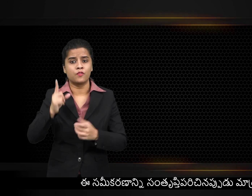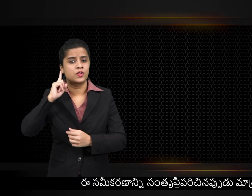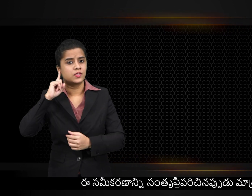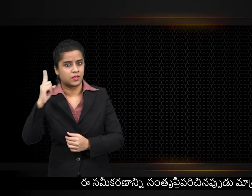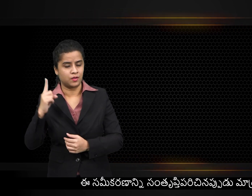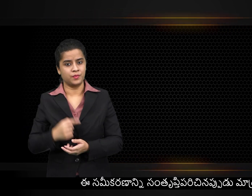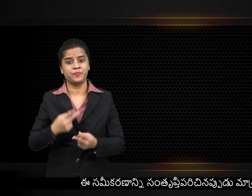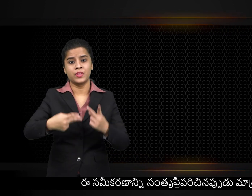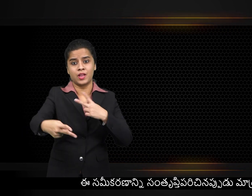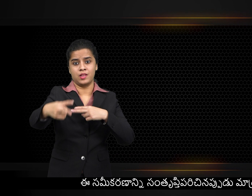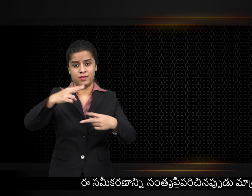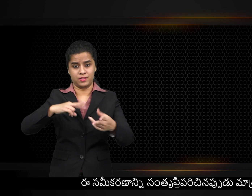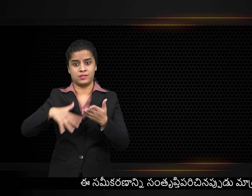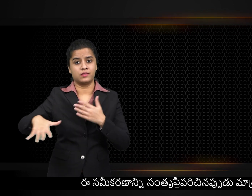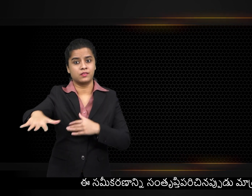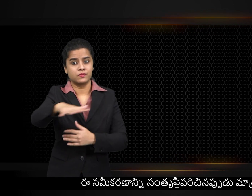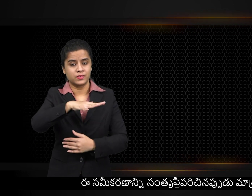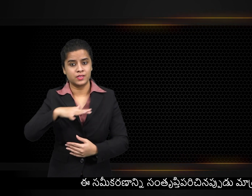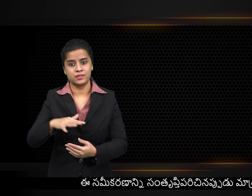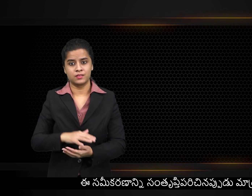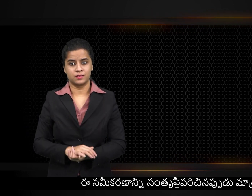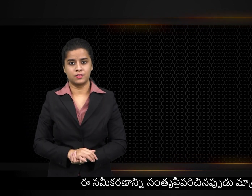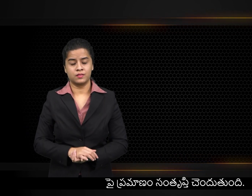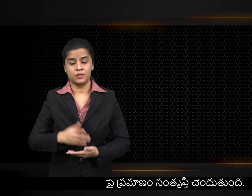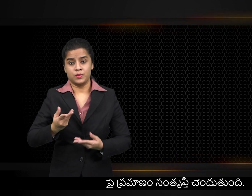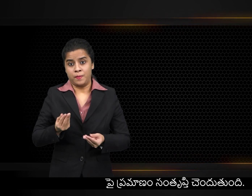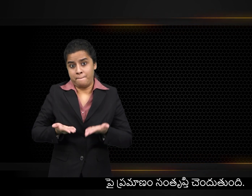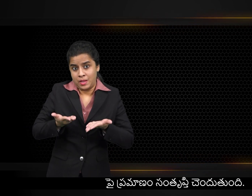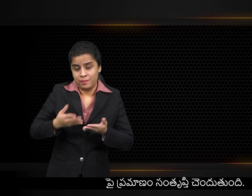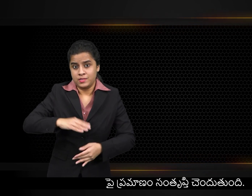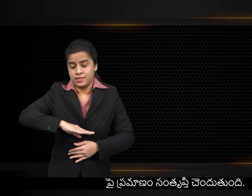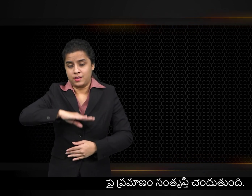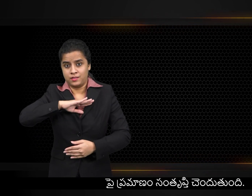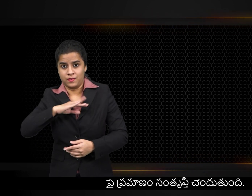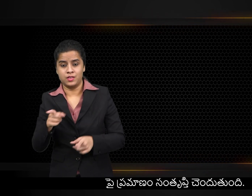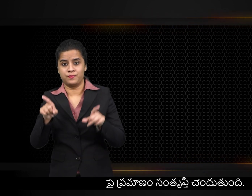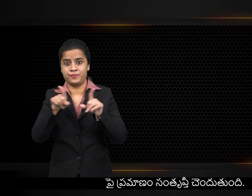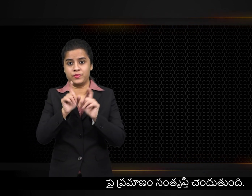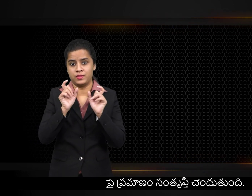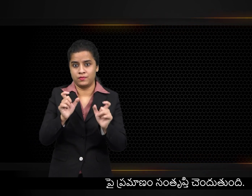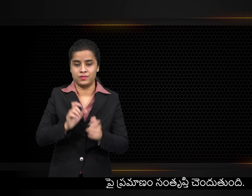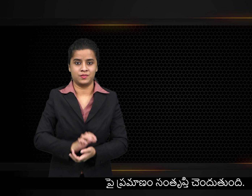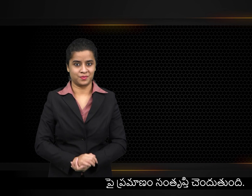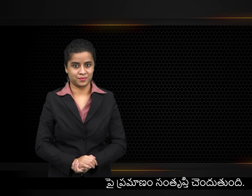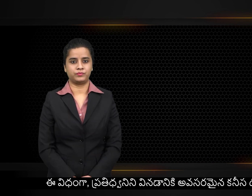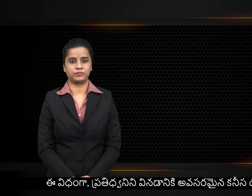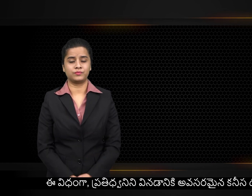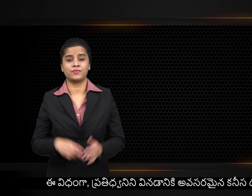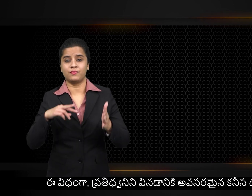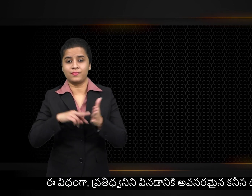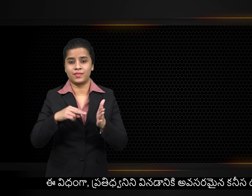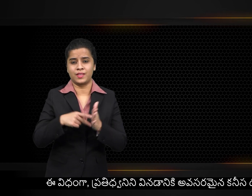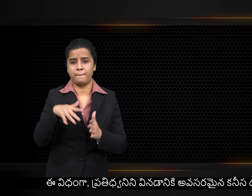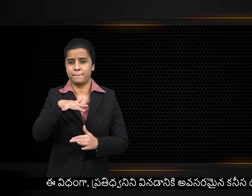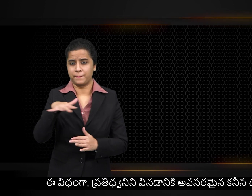ఈ సమీకరణాన్ని సంతృప్తిపరిచినప్పుడు మాత్రమే పై ప్రమాణం సంతృప్తి చెందుతుంది. ఈ